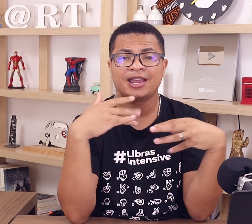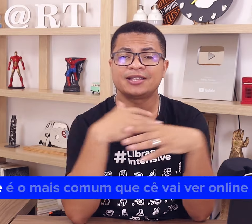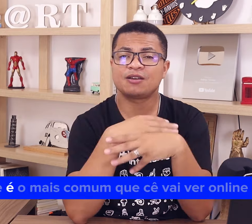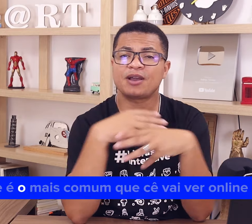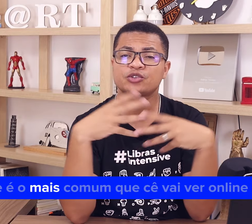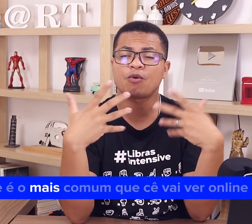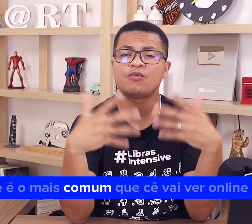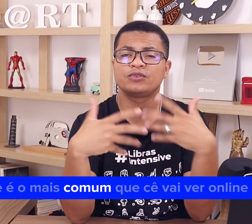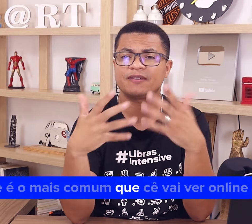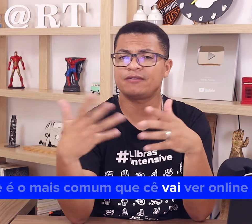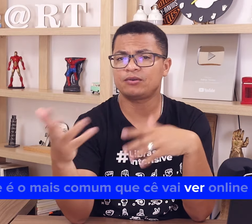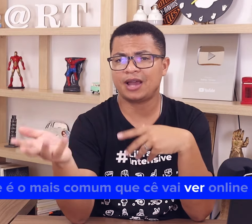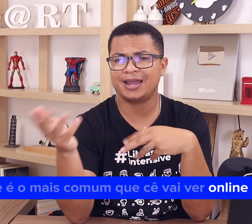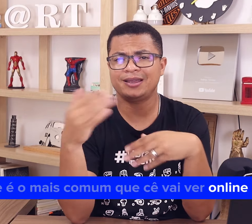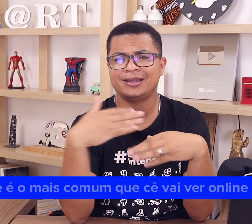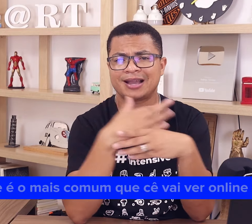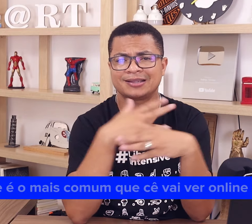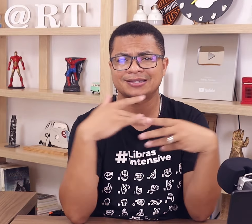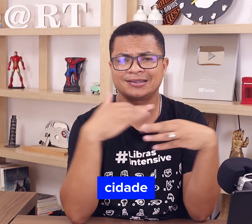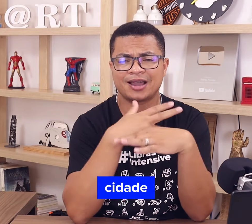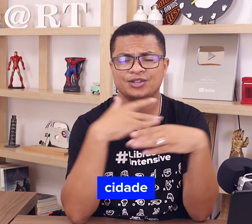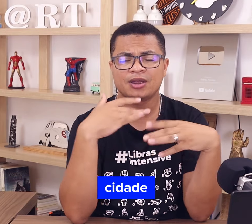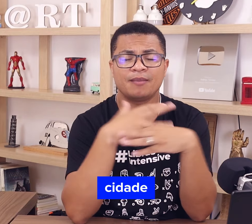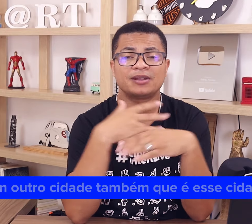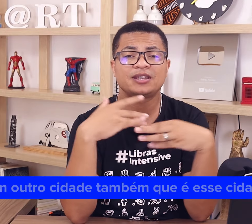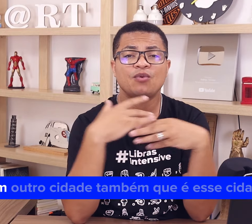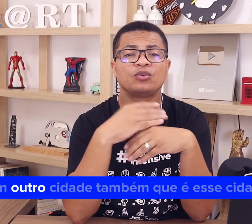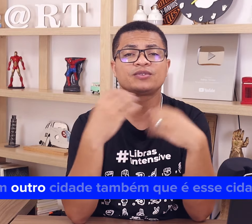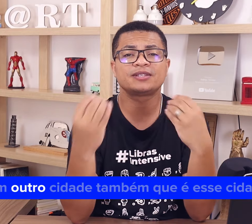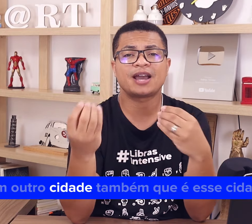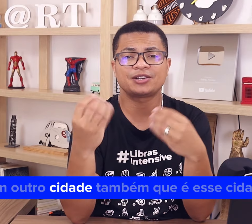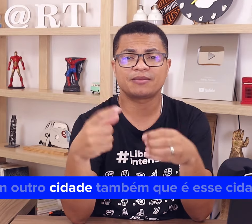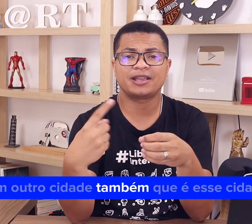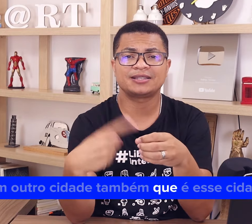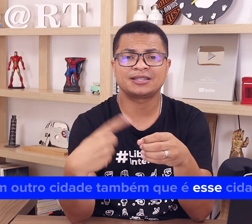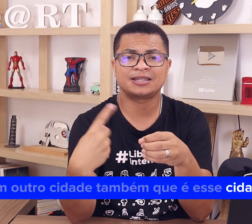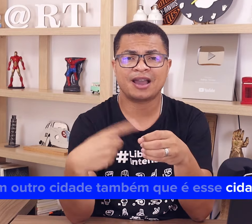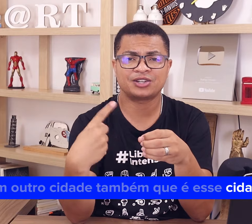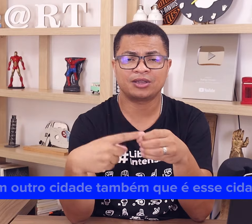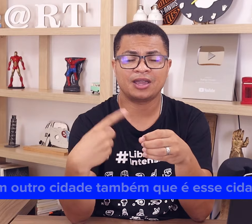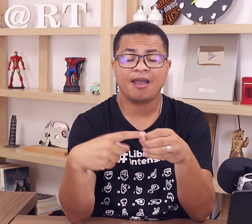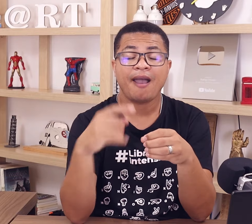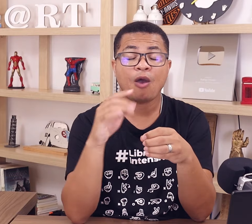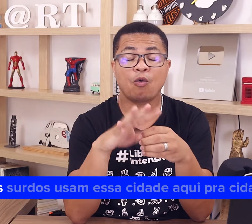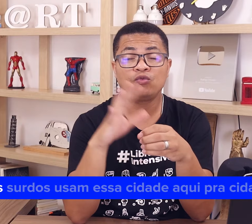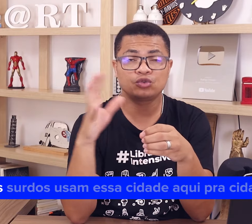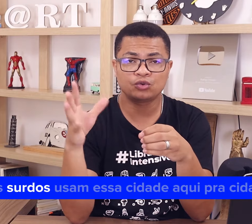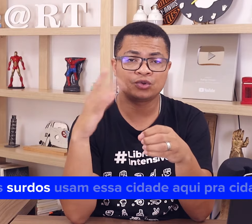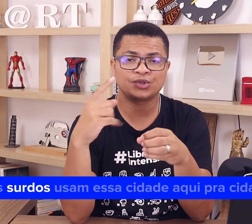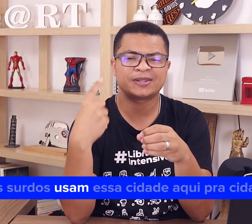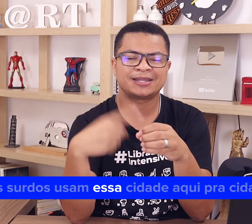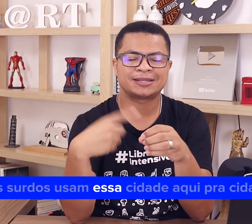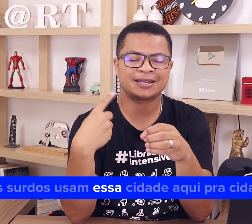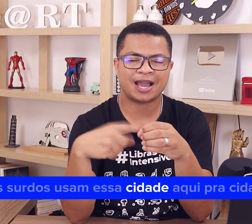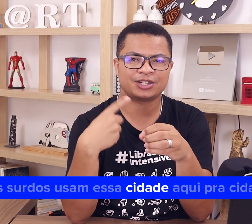Esse é o mais comum que você vai ver online aí, tá? Cidade. Mas tem outro cidade também que é essa cidade aqui. Alguns surdos usam essa cidade